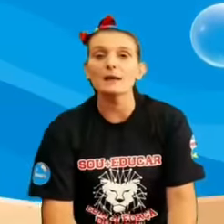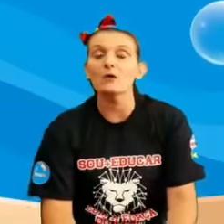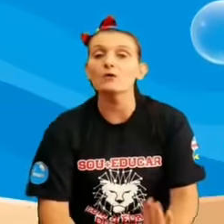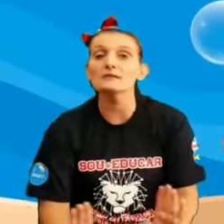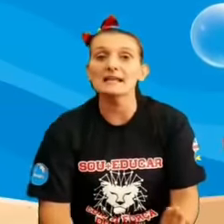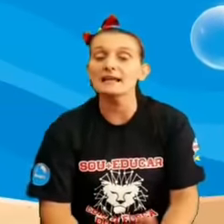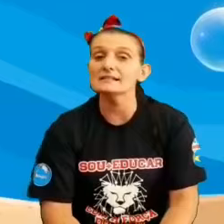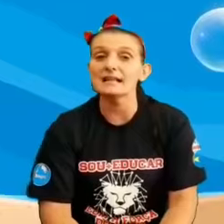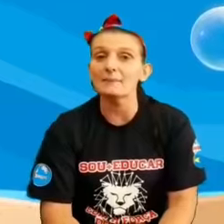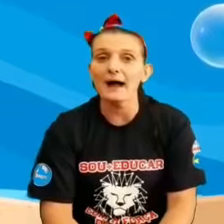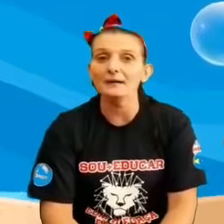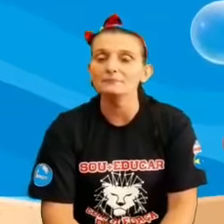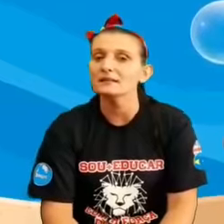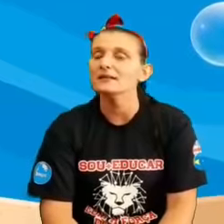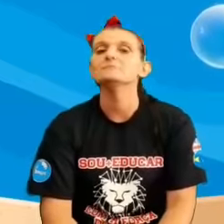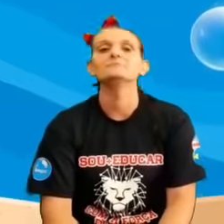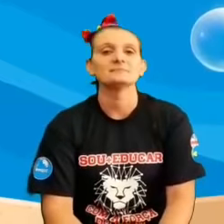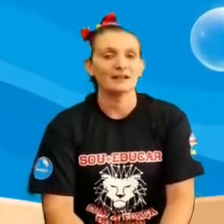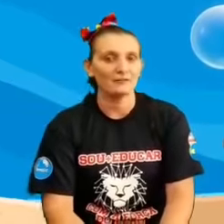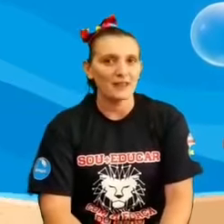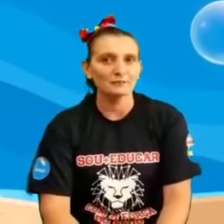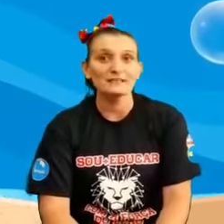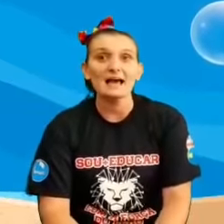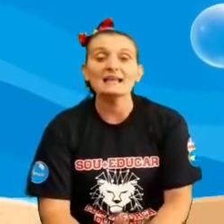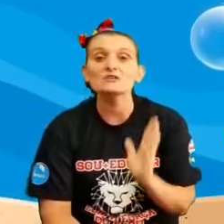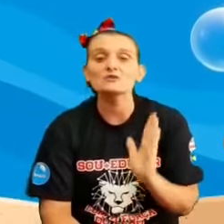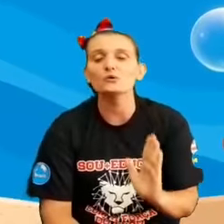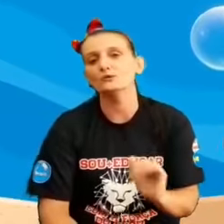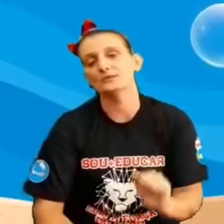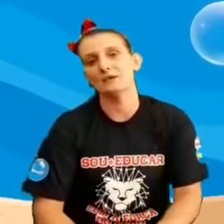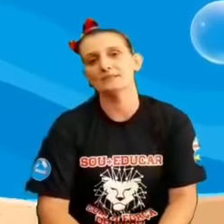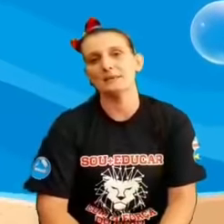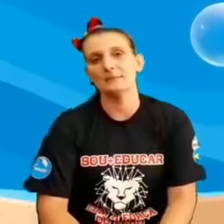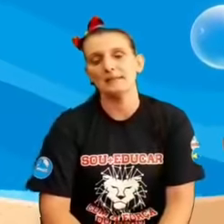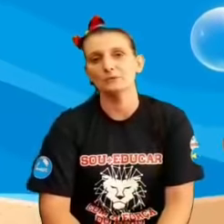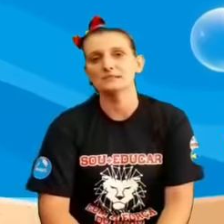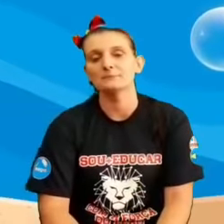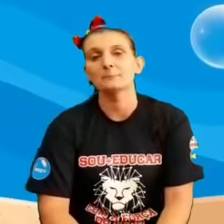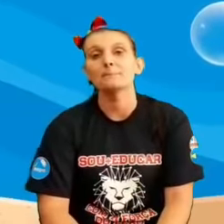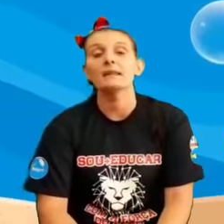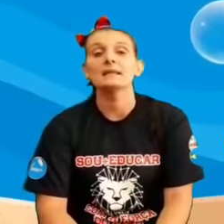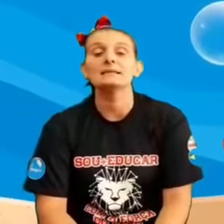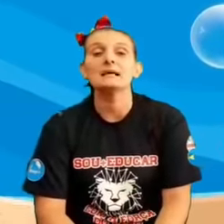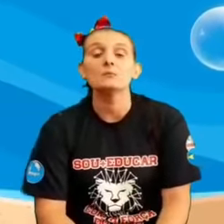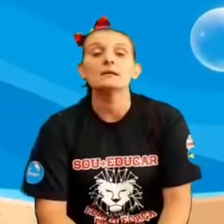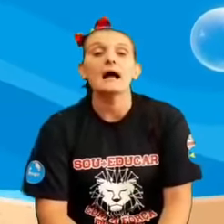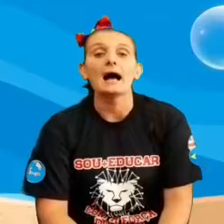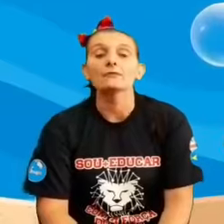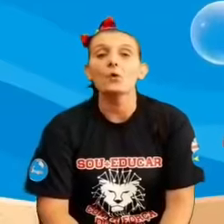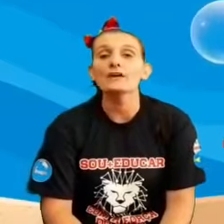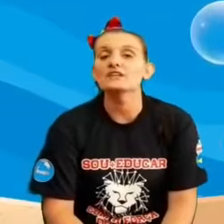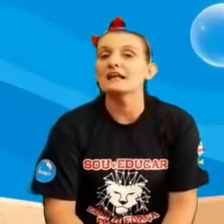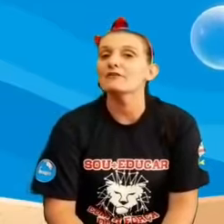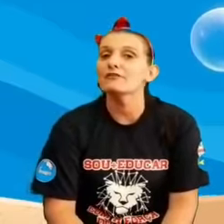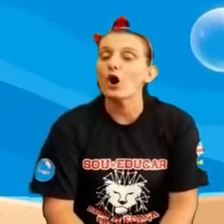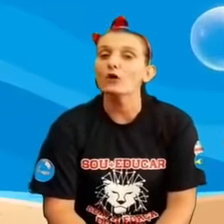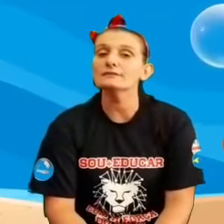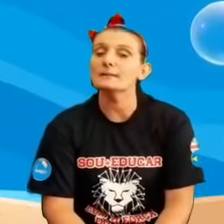animal consegue escapar. Tá vendo? E Yara ajuda os seus amigos. Então, à noite ela volta